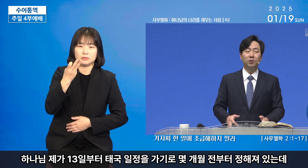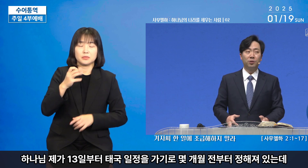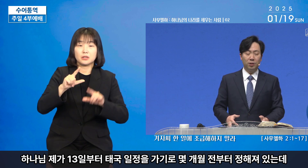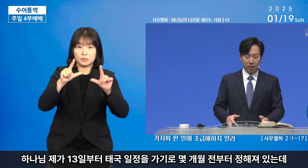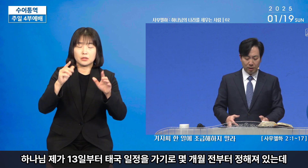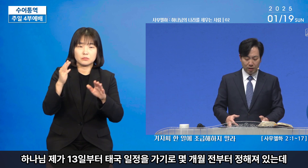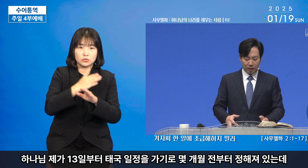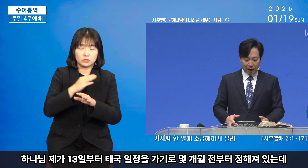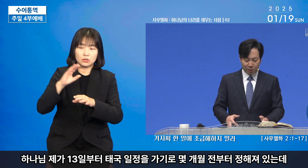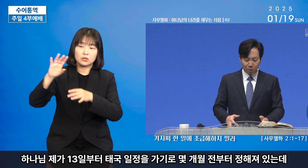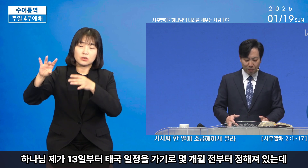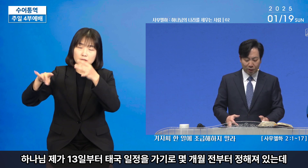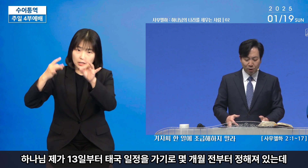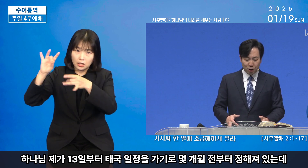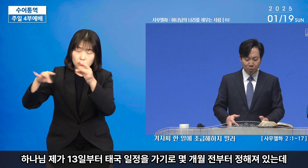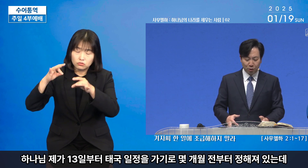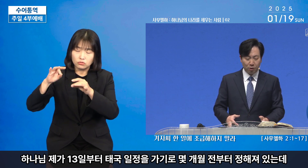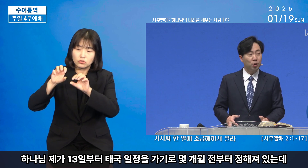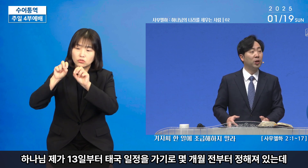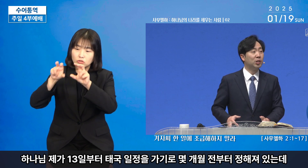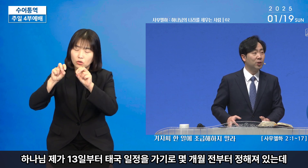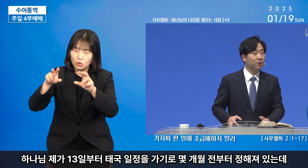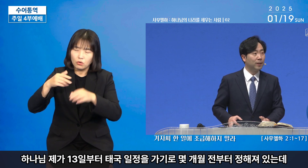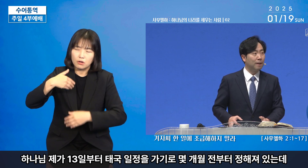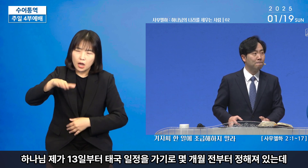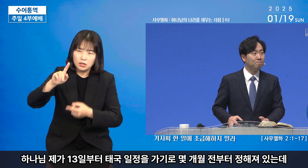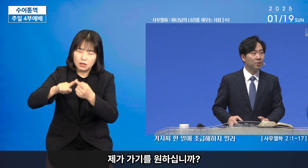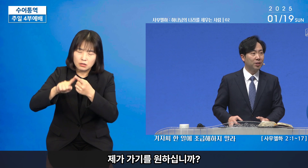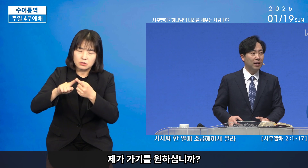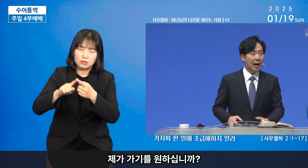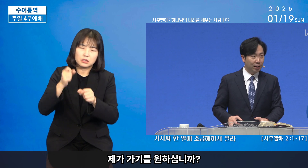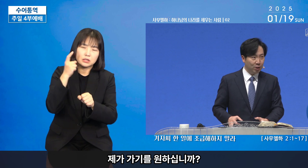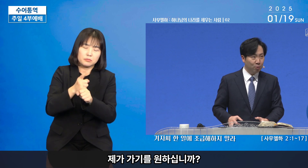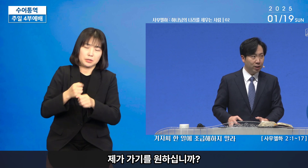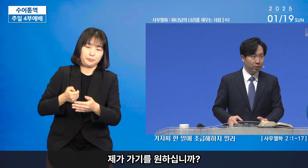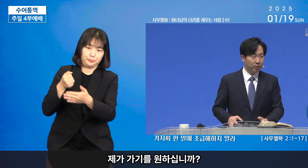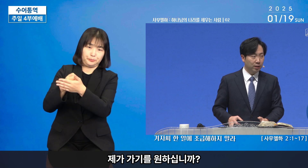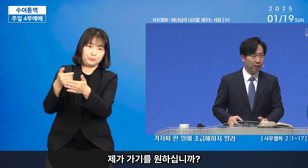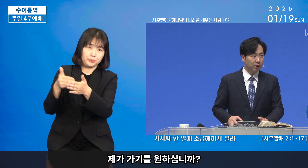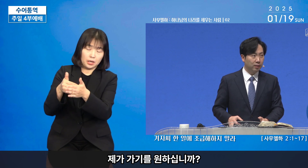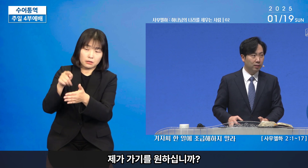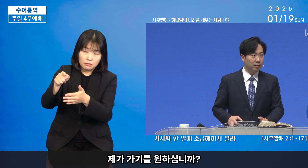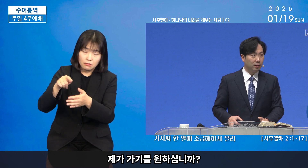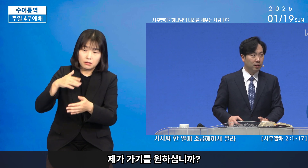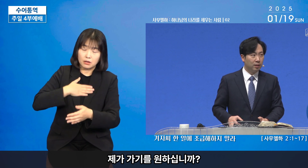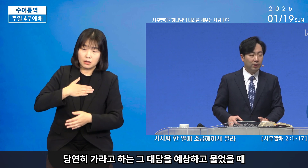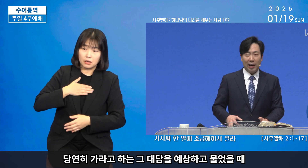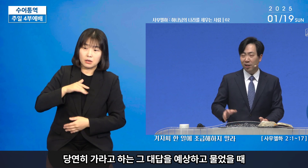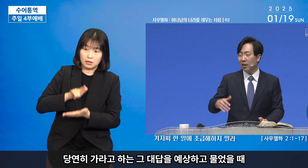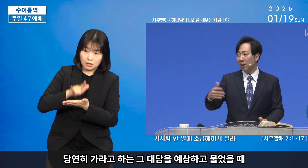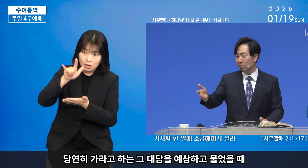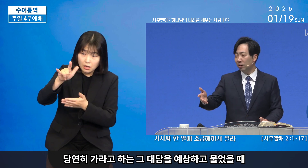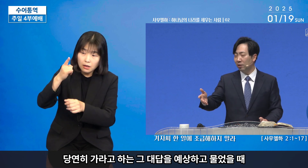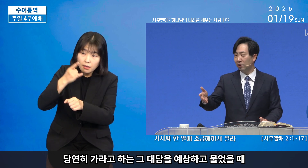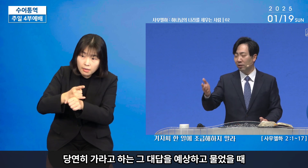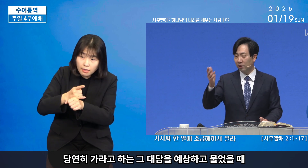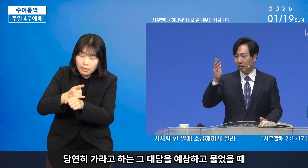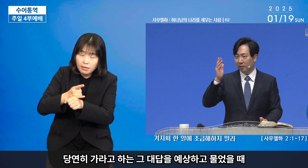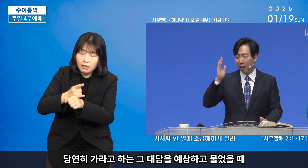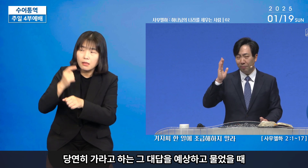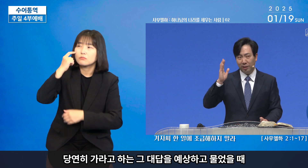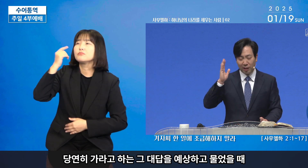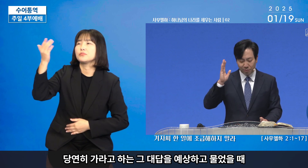태국 일정을 가기로 몇 개월 전부터 정해져 있는데 제가 가기를 원하십니까? 당연히 가라고 하는